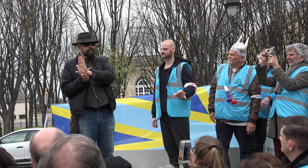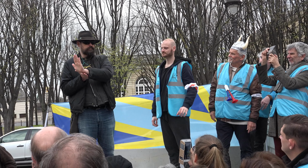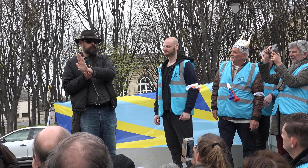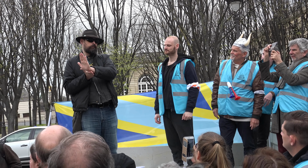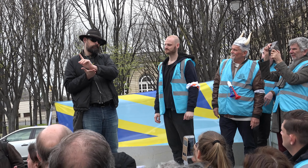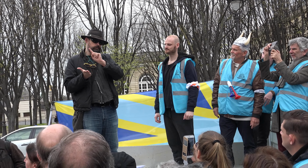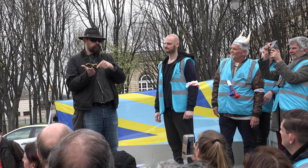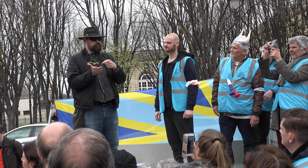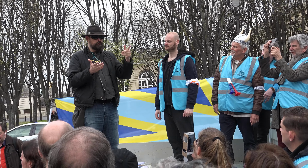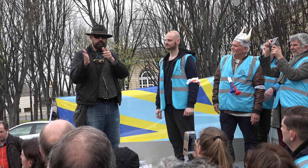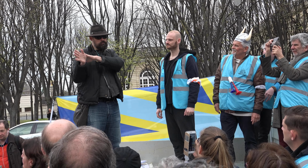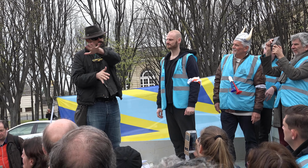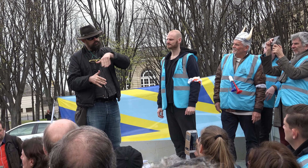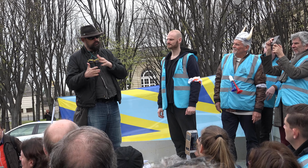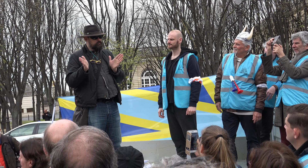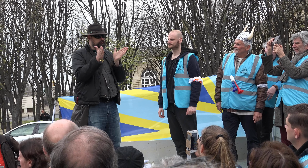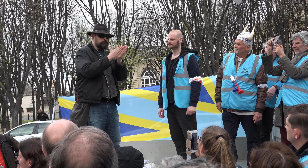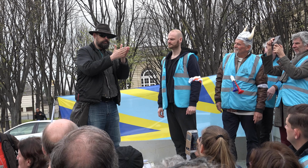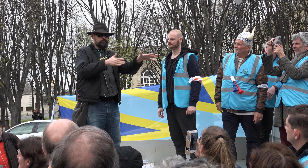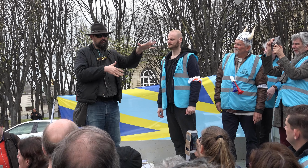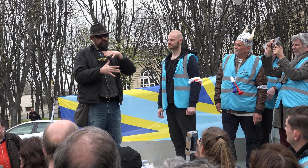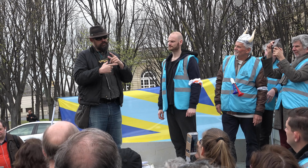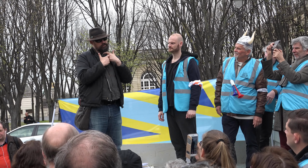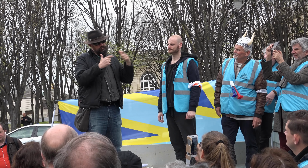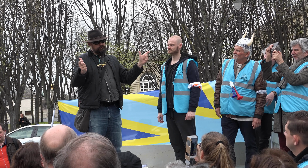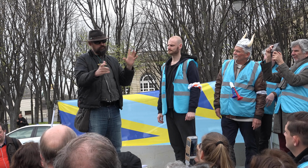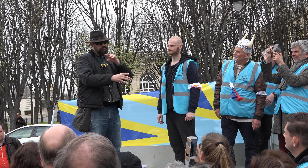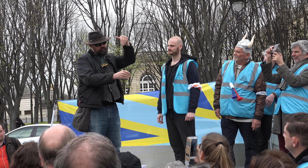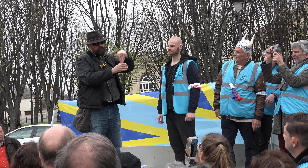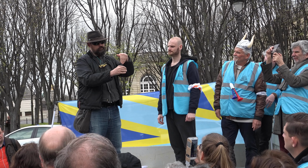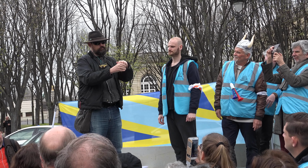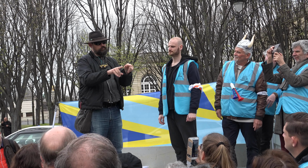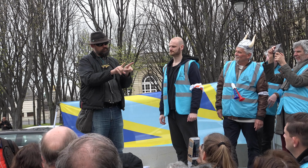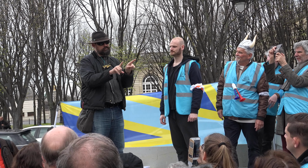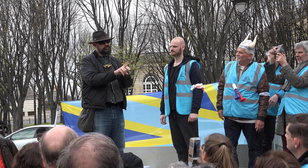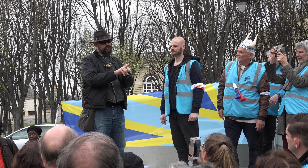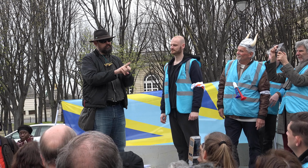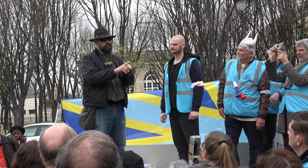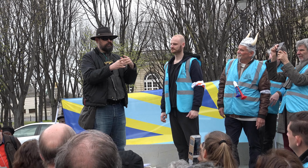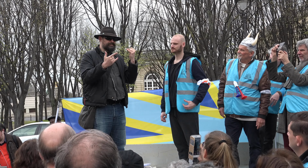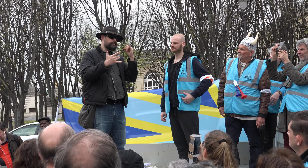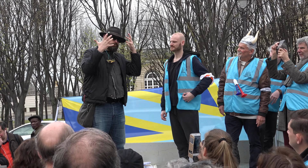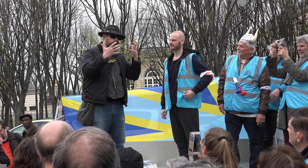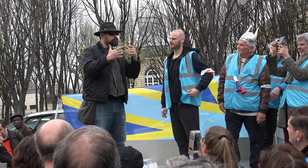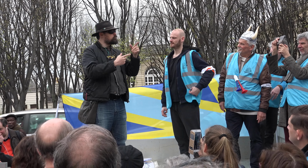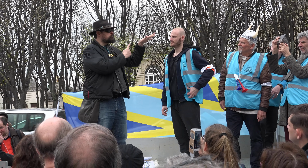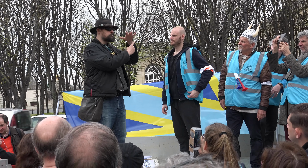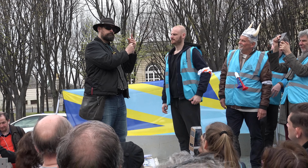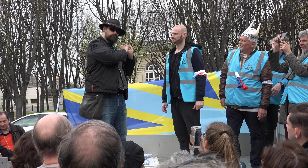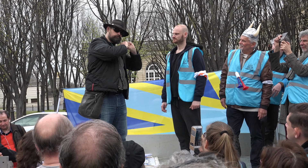sourds aveugles et les sourds-uchères doivent être présents, participer à cette demande et demander aussi qu'on